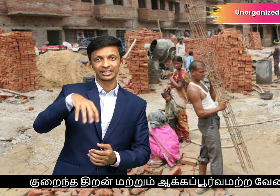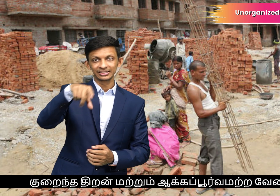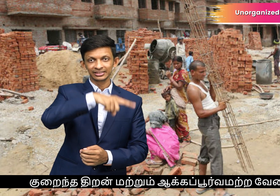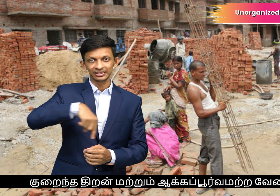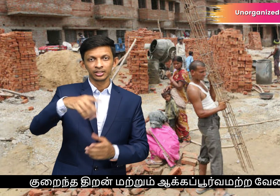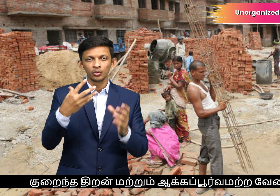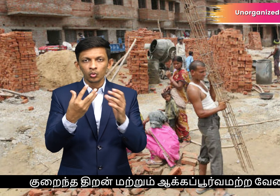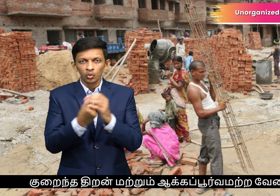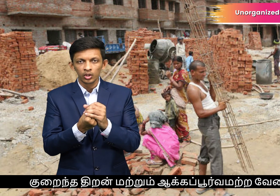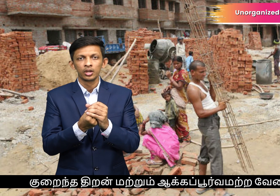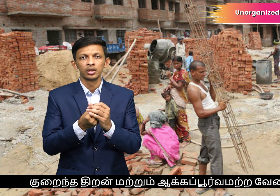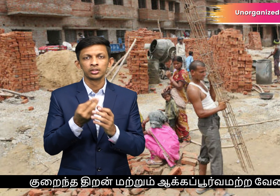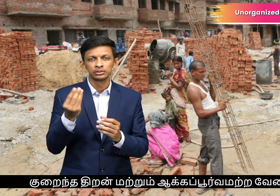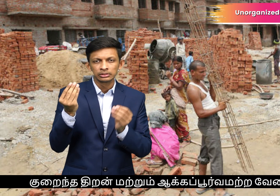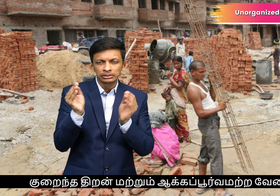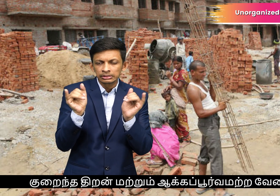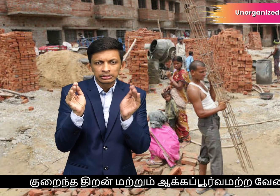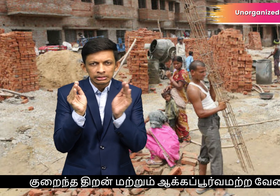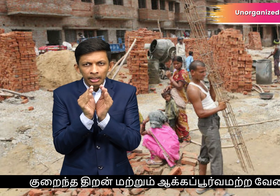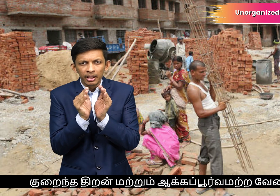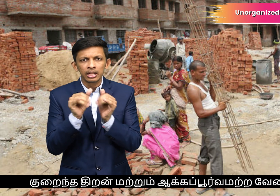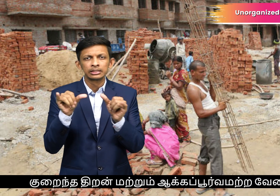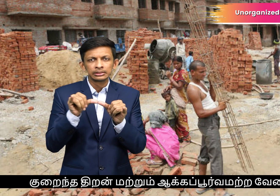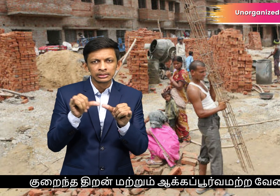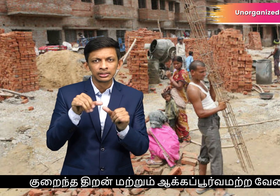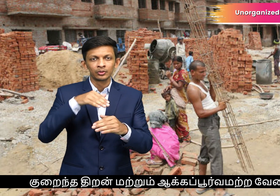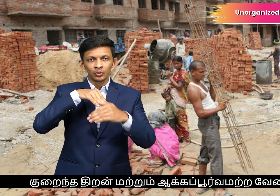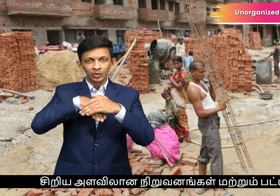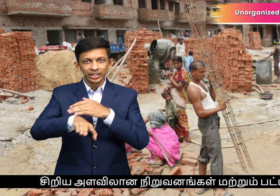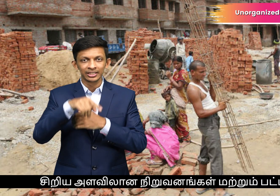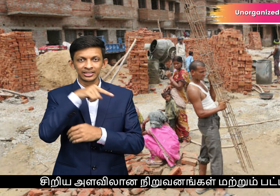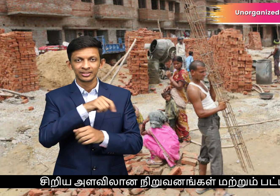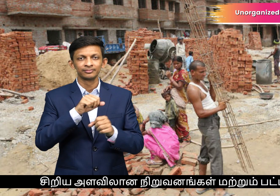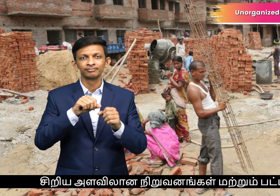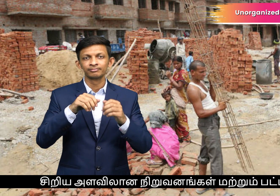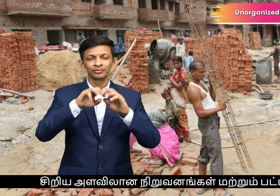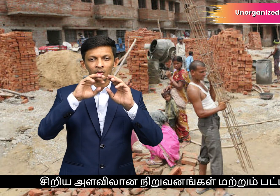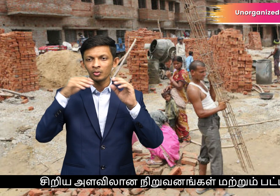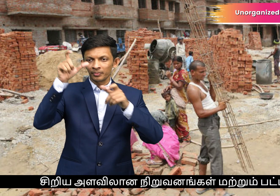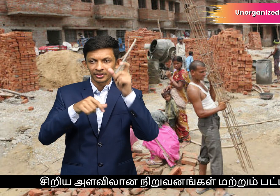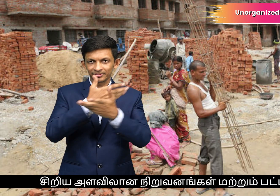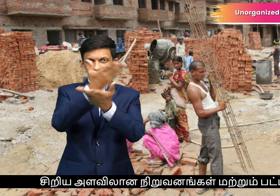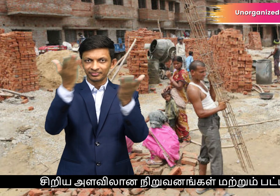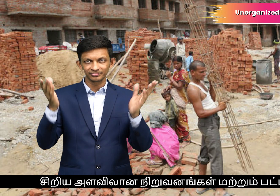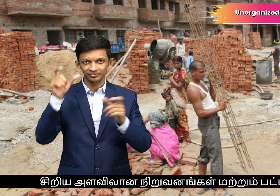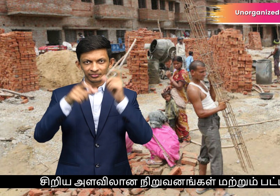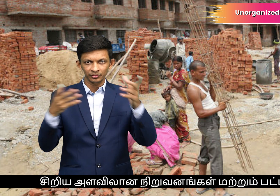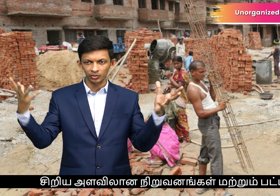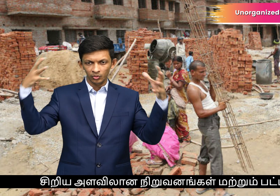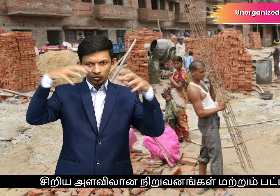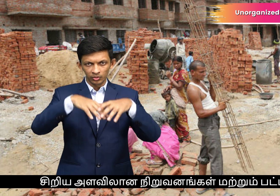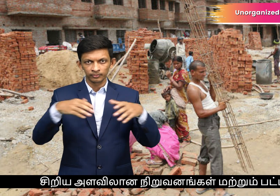குறைந்த திறன் மற்றும் ஆக்கப்பூர்வமற்ற வேலைவாய்ப்பு உள்ள சிறிய அளவிலான நிறுவனங்கள்